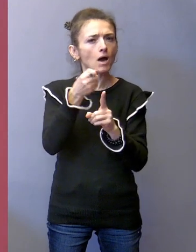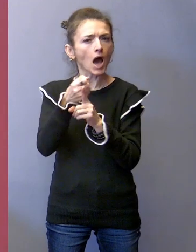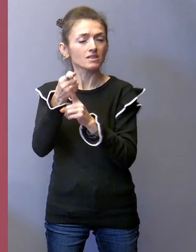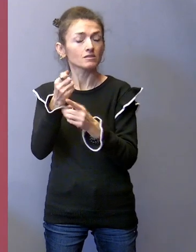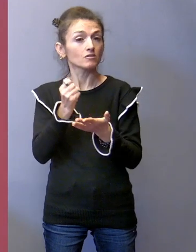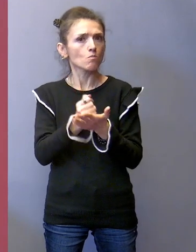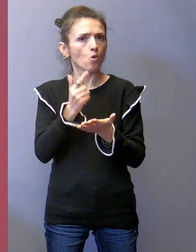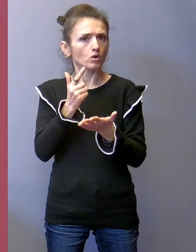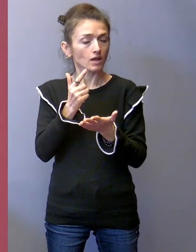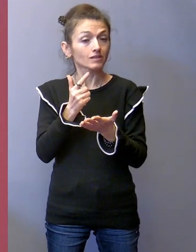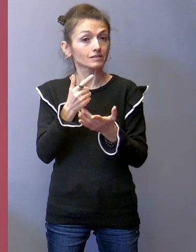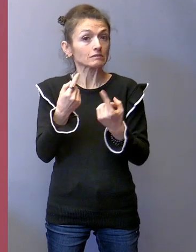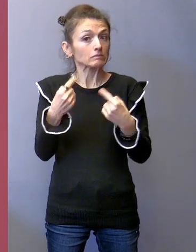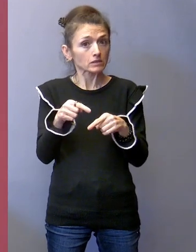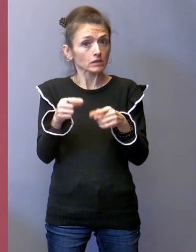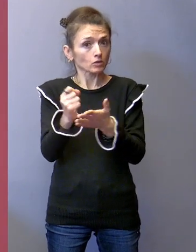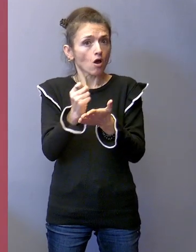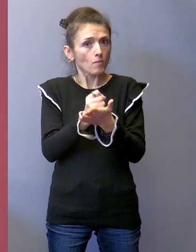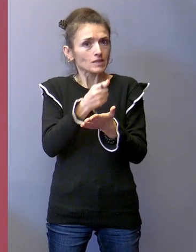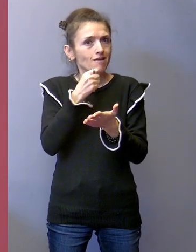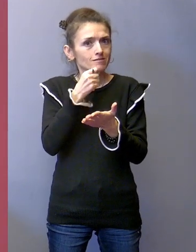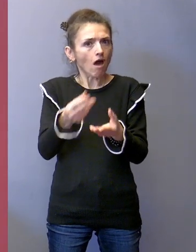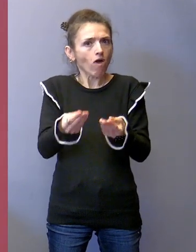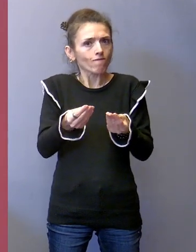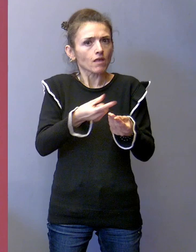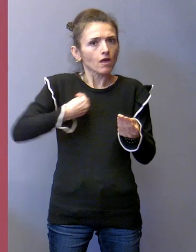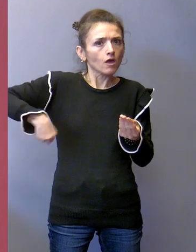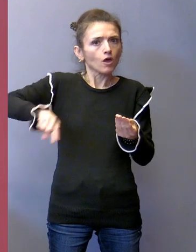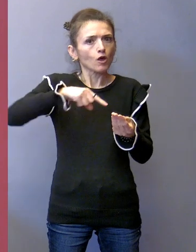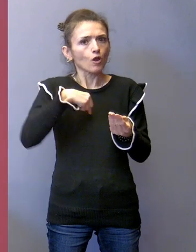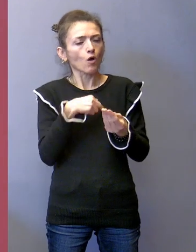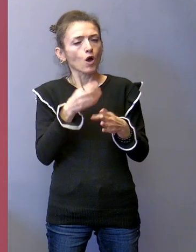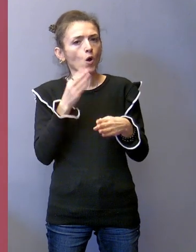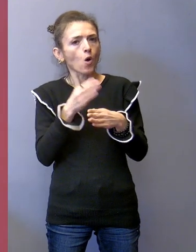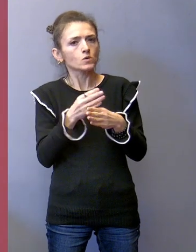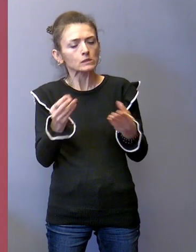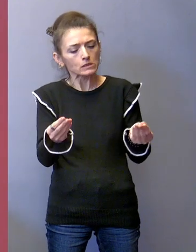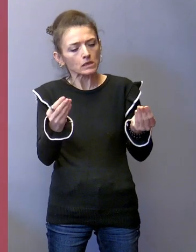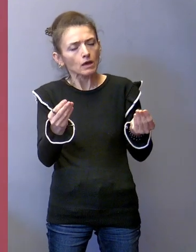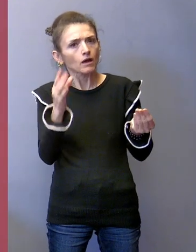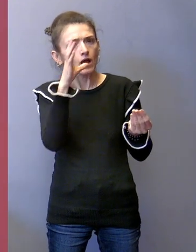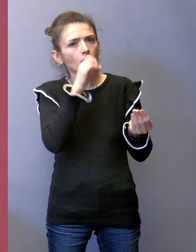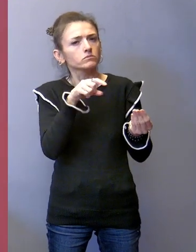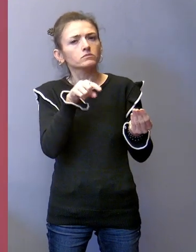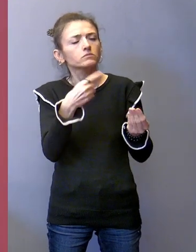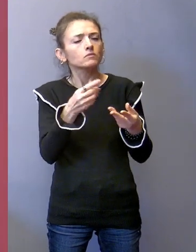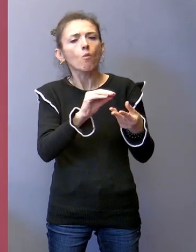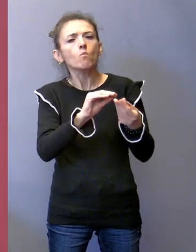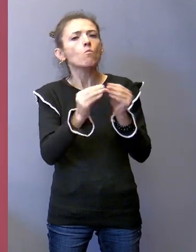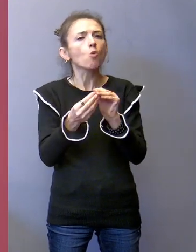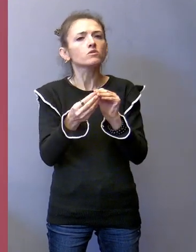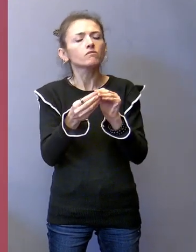Perché i consiglieri possono capire la portata del di questa di questa modifica ora la